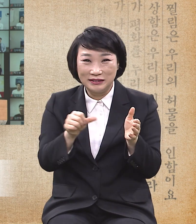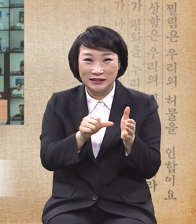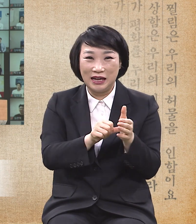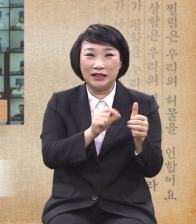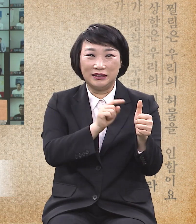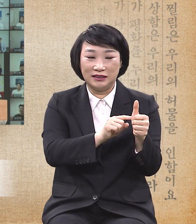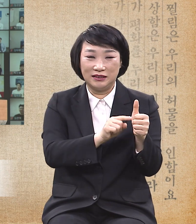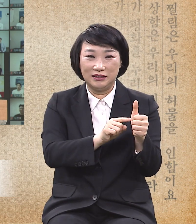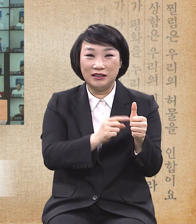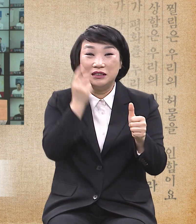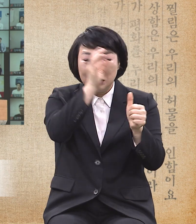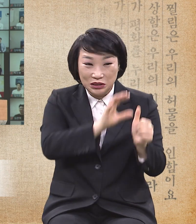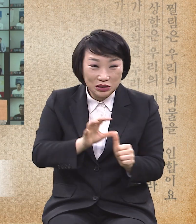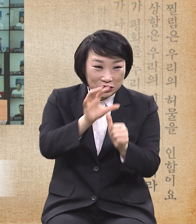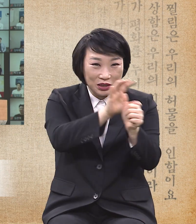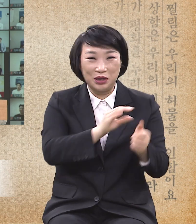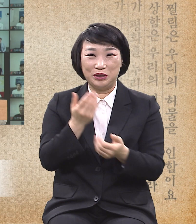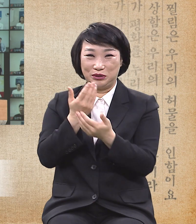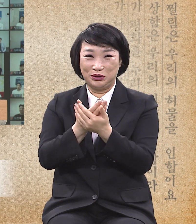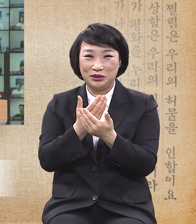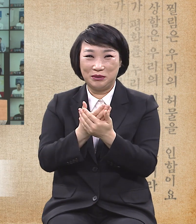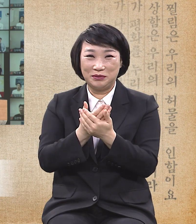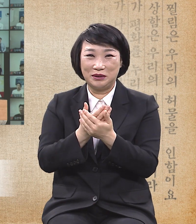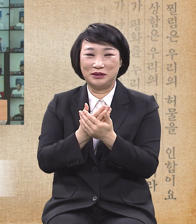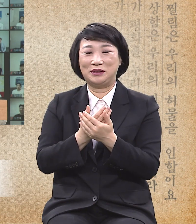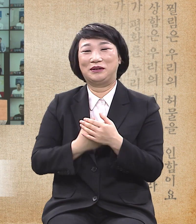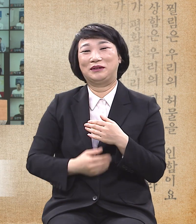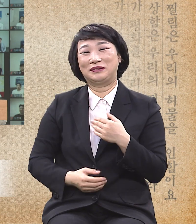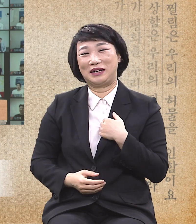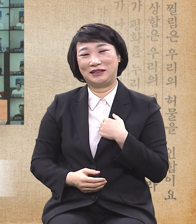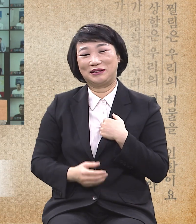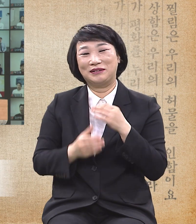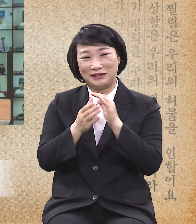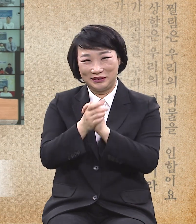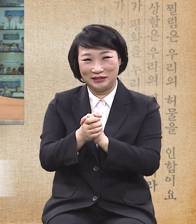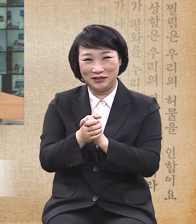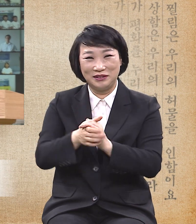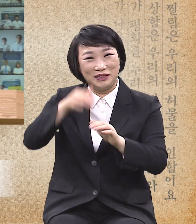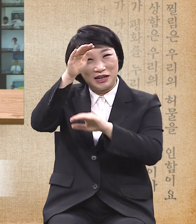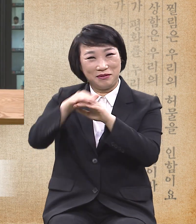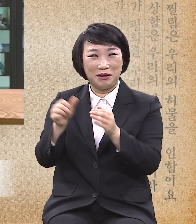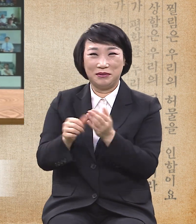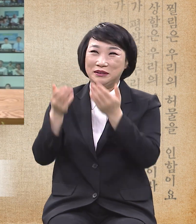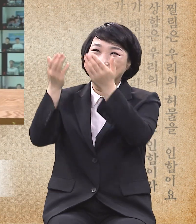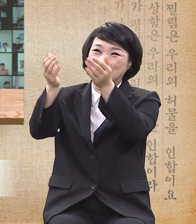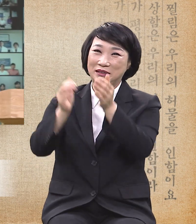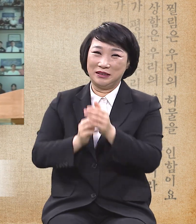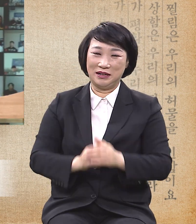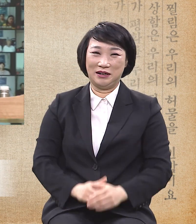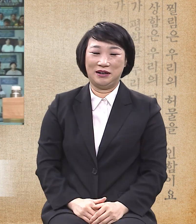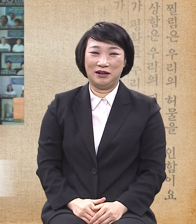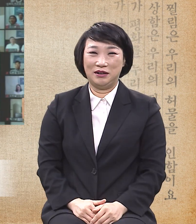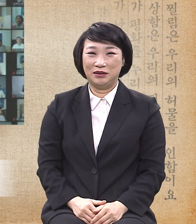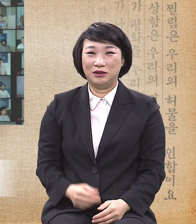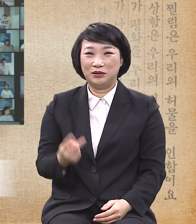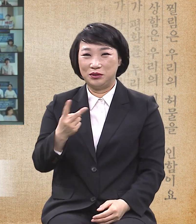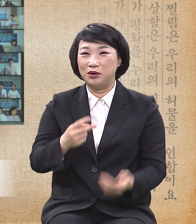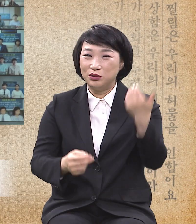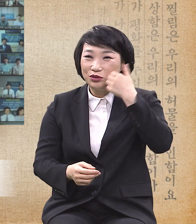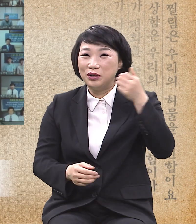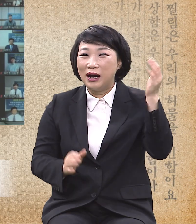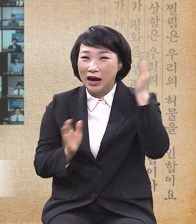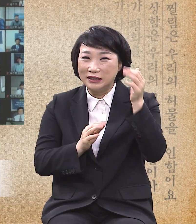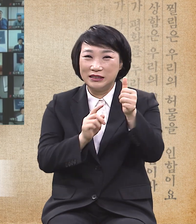평생을 지켜 보존해 주시옵소서. 네. 어떤 학생은